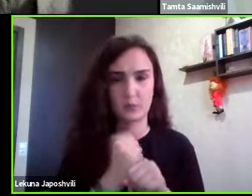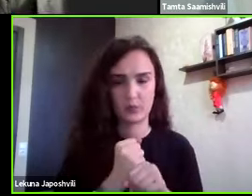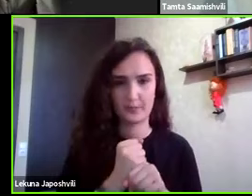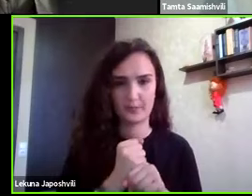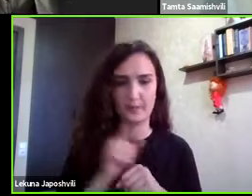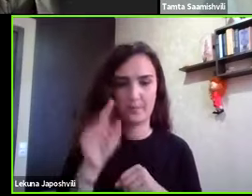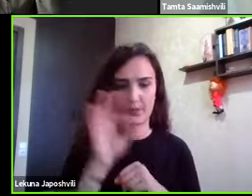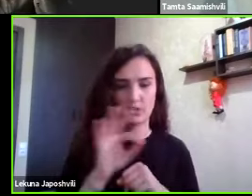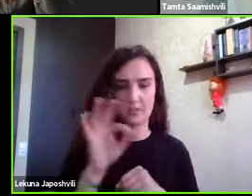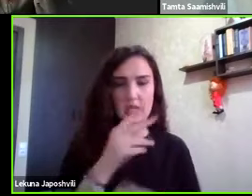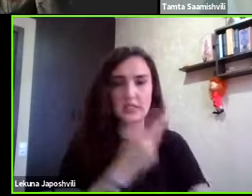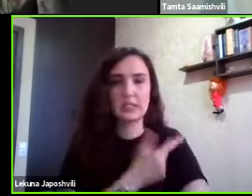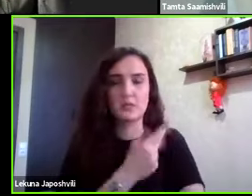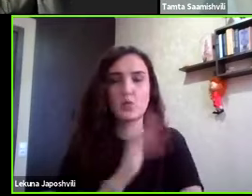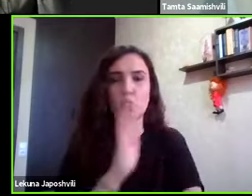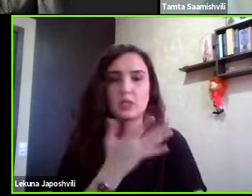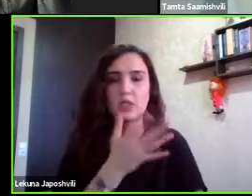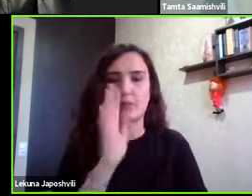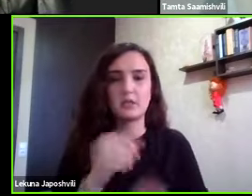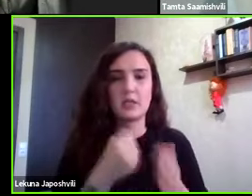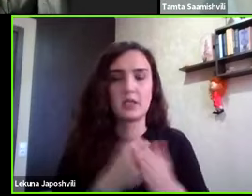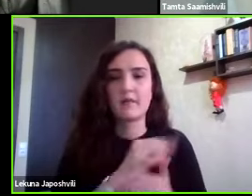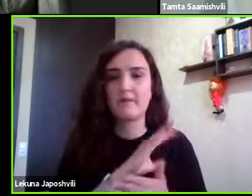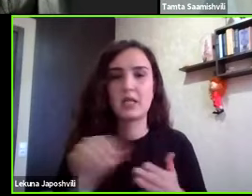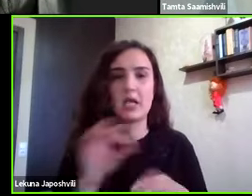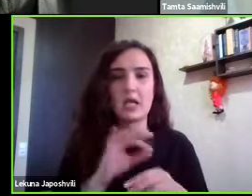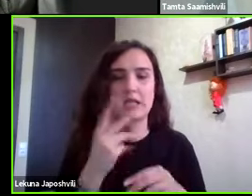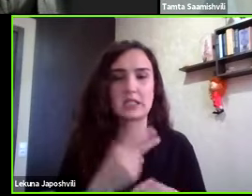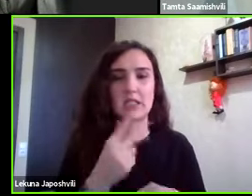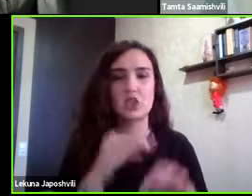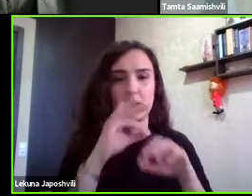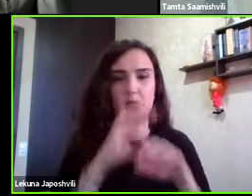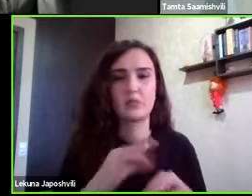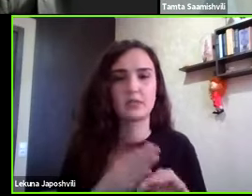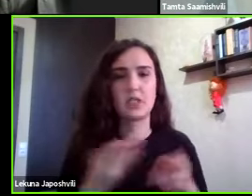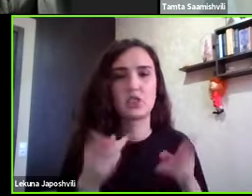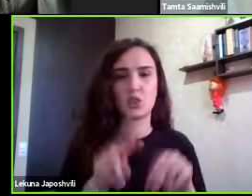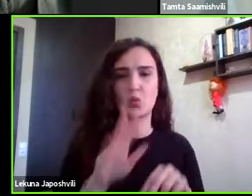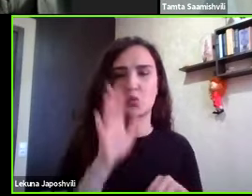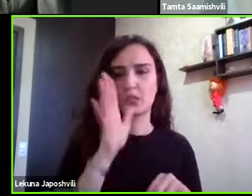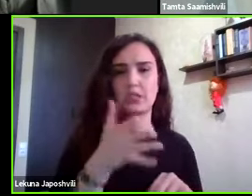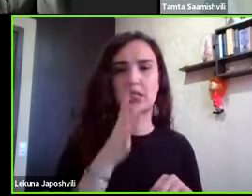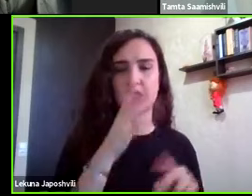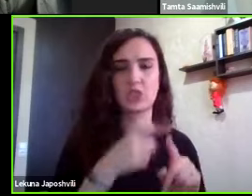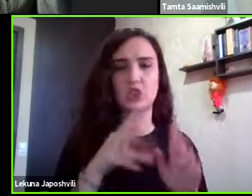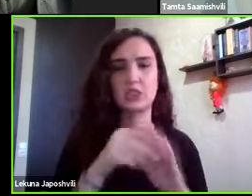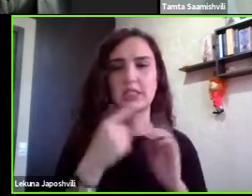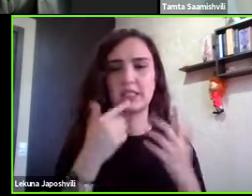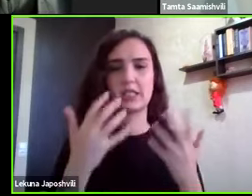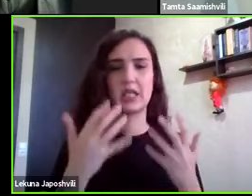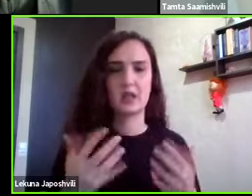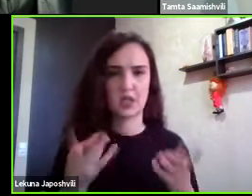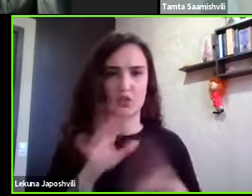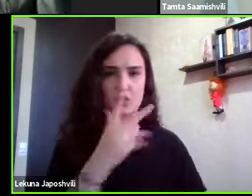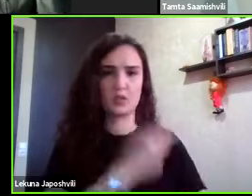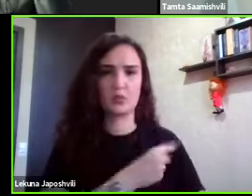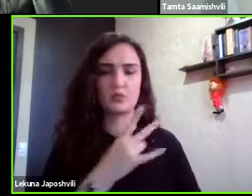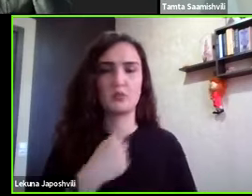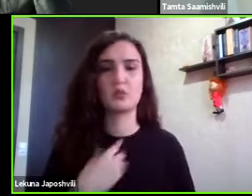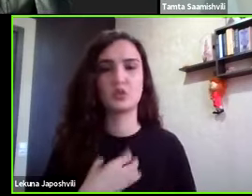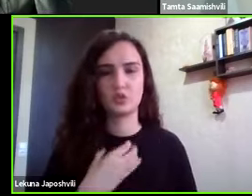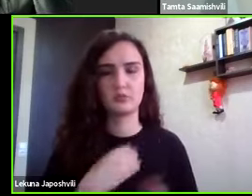რაც შეეხება აცრებს, 5 წლამდე გეგმიური ყველა აცრა ჩატარებული აქვს, დარჩენილია 5 წლის ასაკში წითელას აცრა. მაქვს